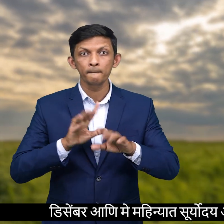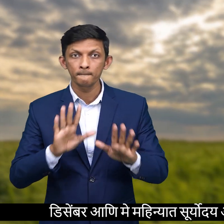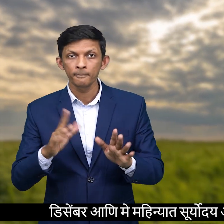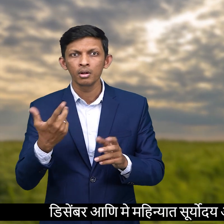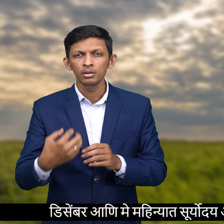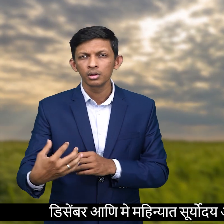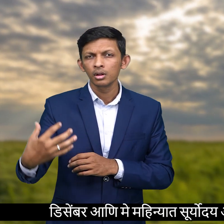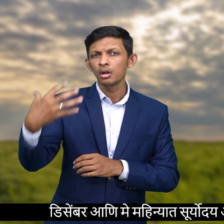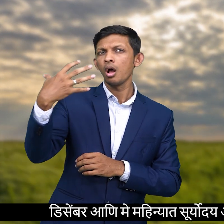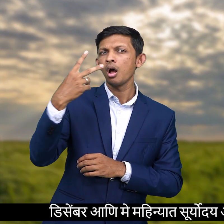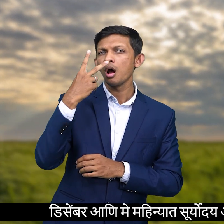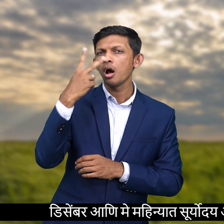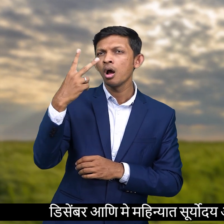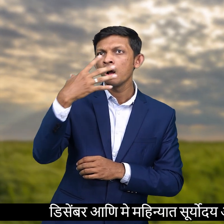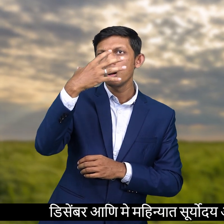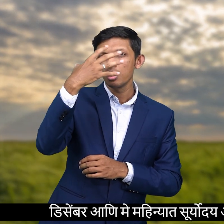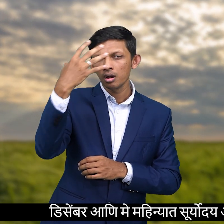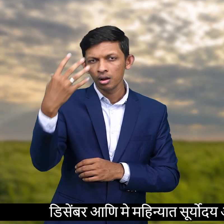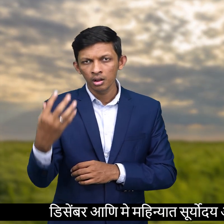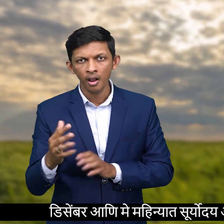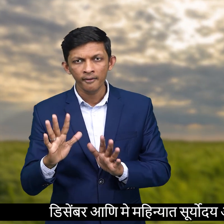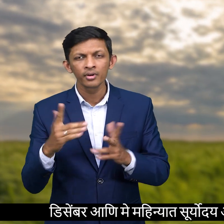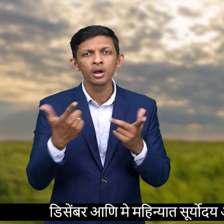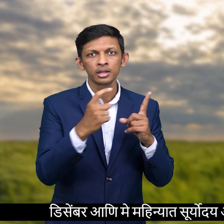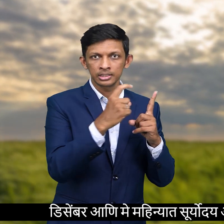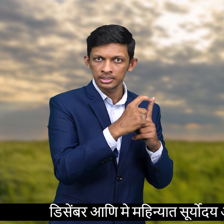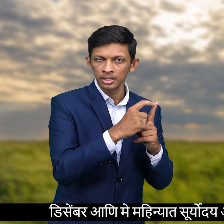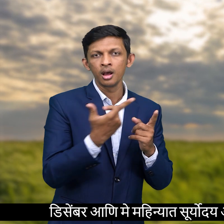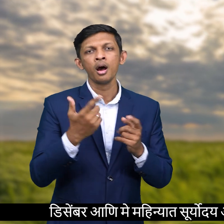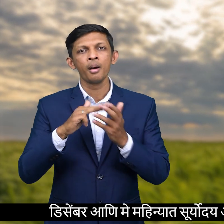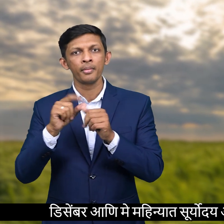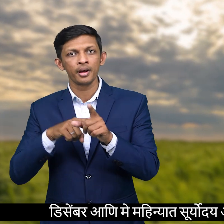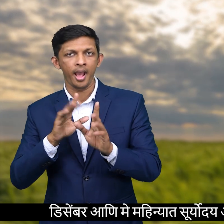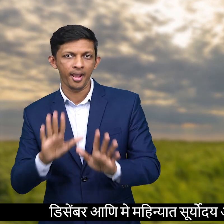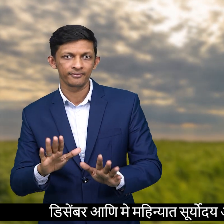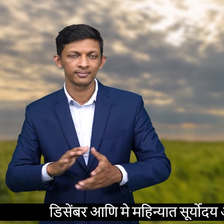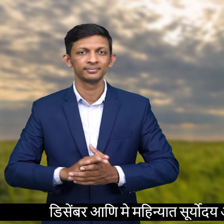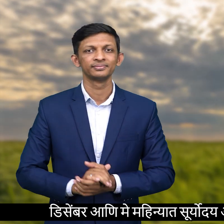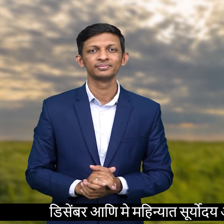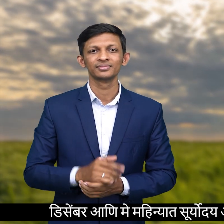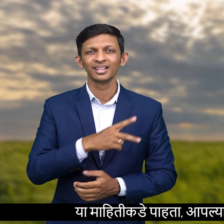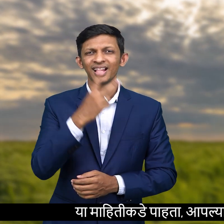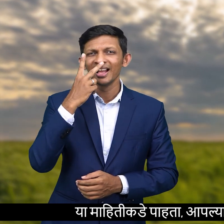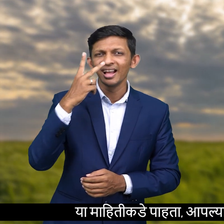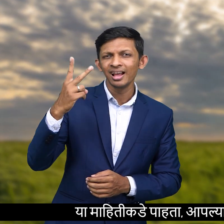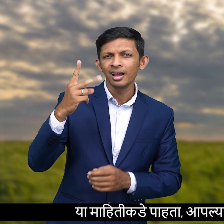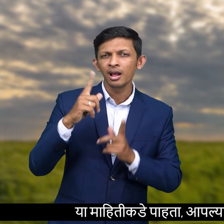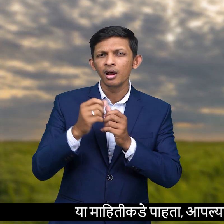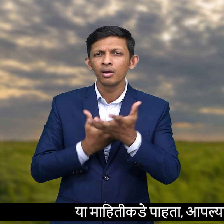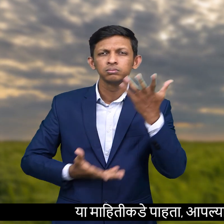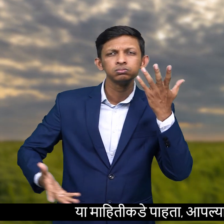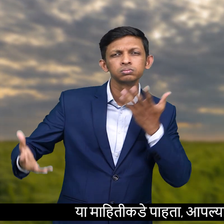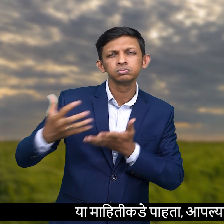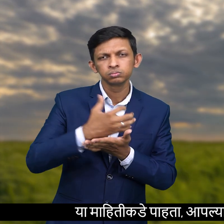डिसेंबर आणि मे महिन्यात सूर्योदय आणि सूर्यास्ताच्या वेळा दर्शवणारा एक तक्ता इथे आहे. या